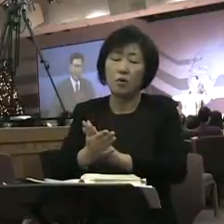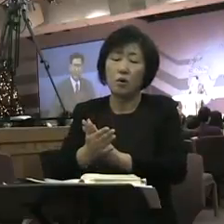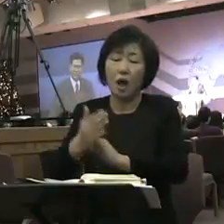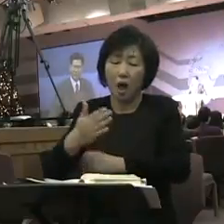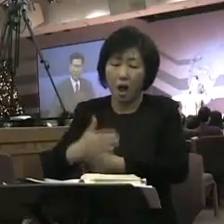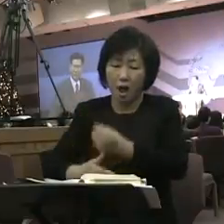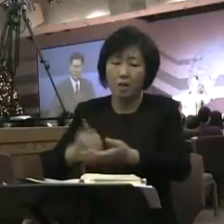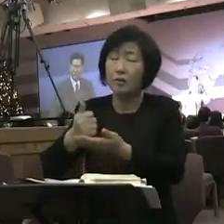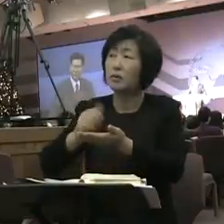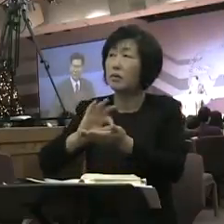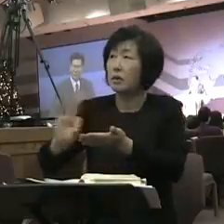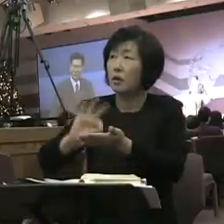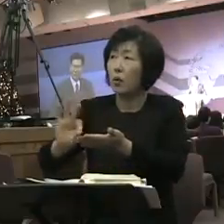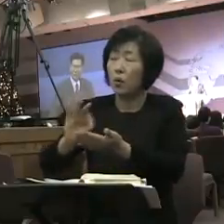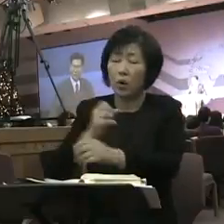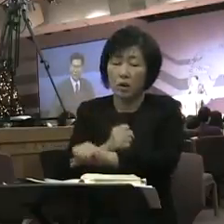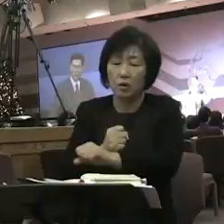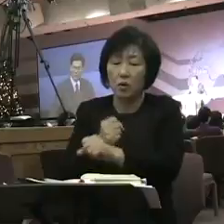하나님 고생하셨죠.